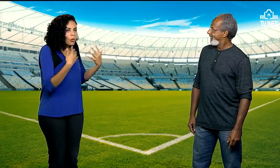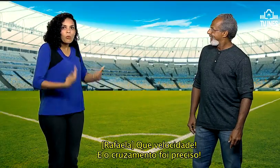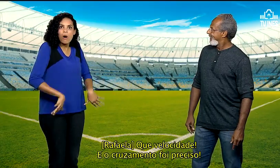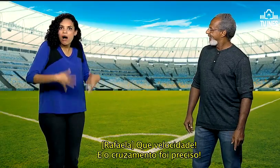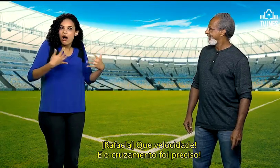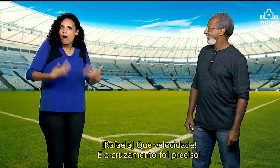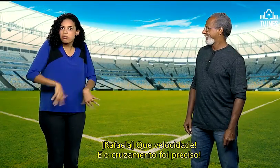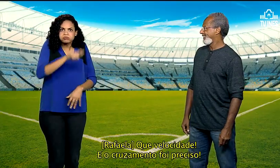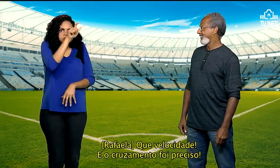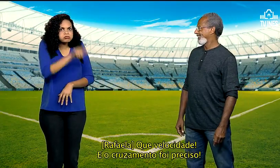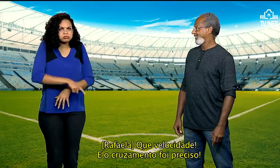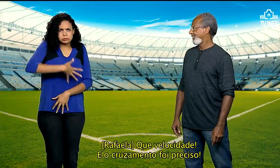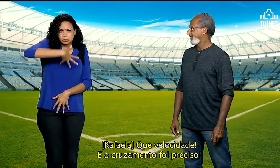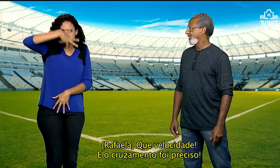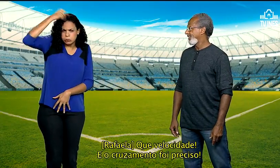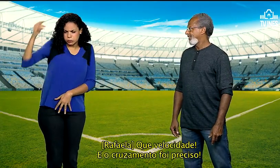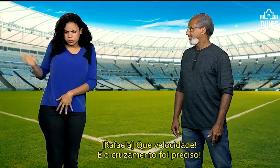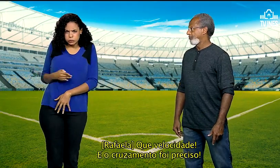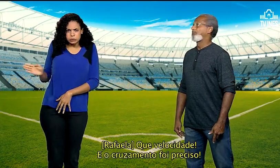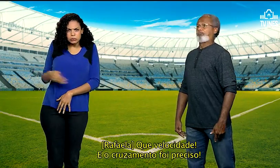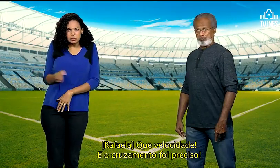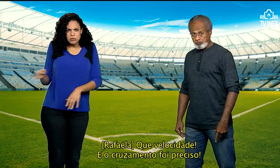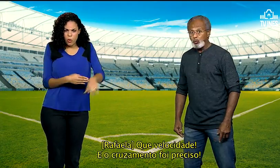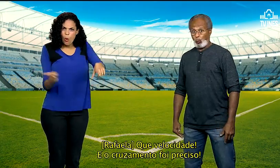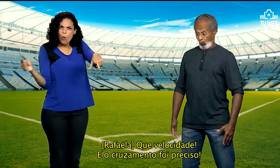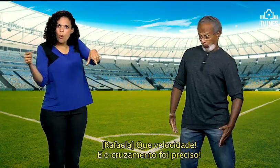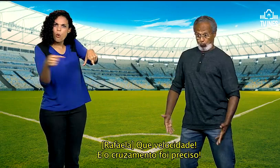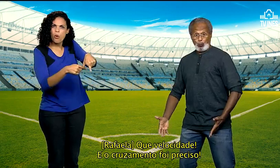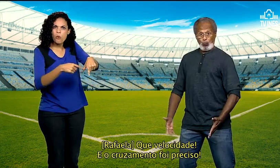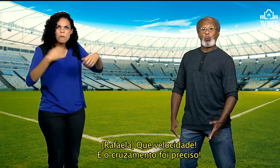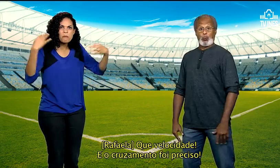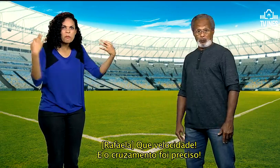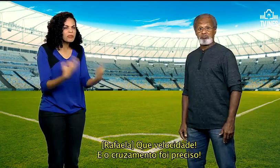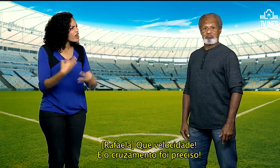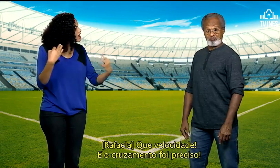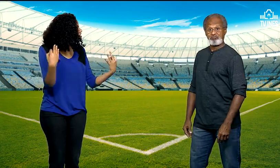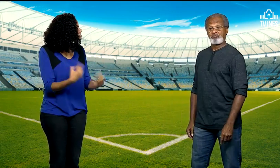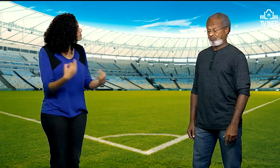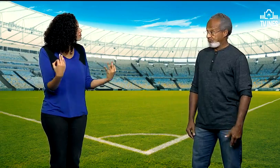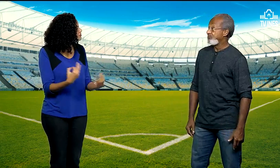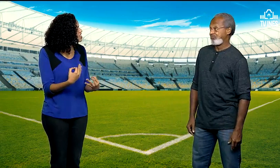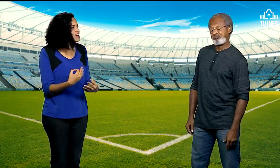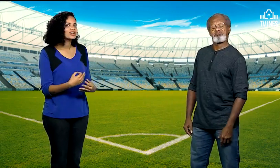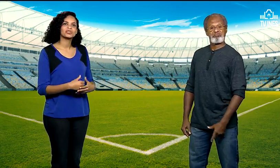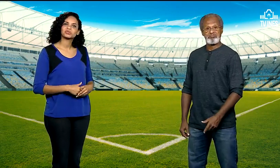Que velocidade! E o cruzamento foi preciso!